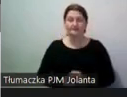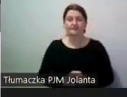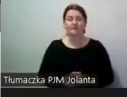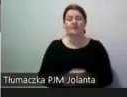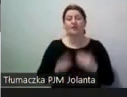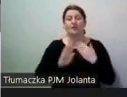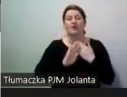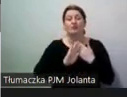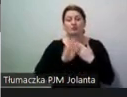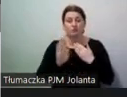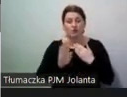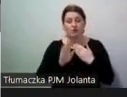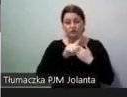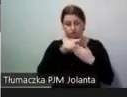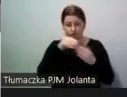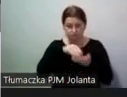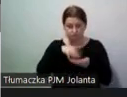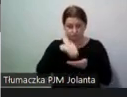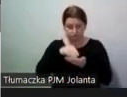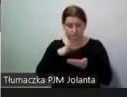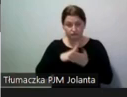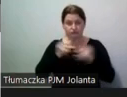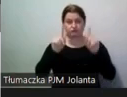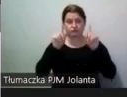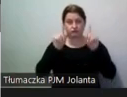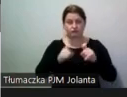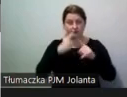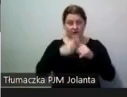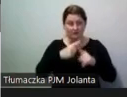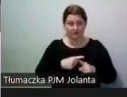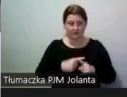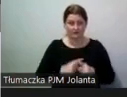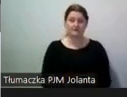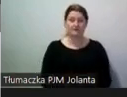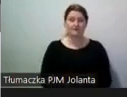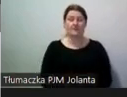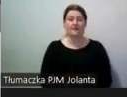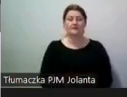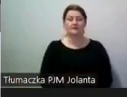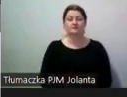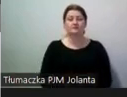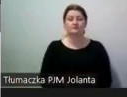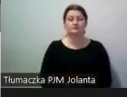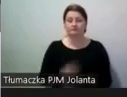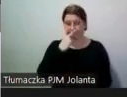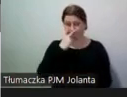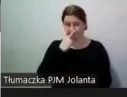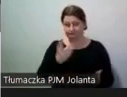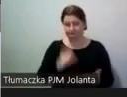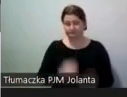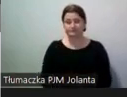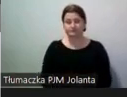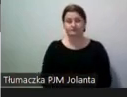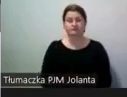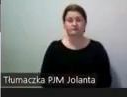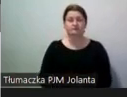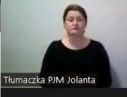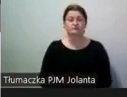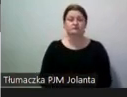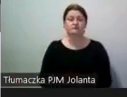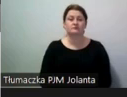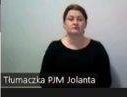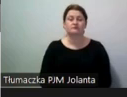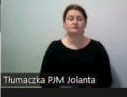oczywiście rozpoczynamy test, sadzamy naszego ucznia. Tutaj będziecie Państwo widzieli wybrane, były szybciutko te dane.